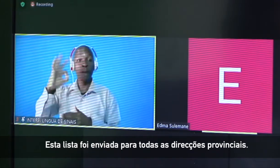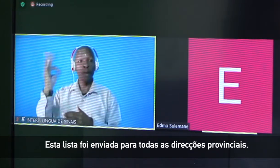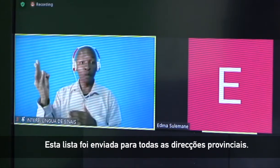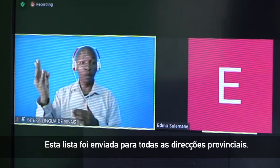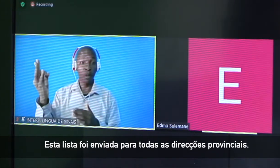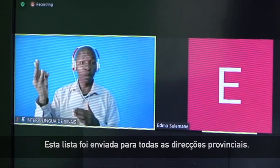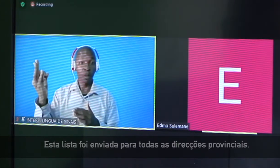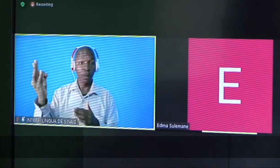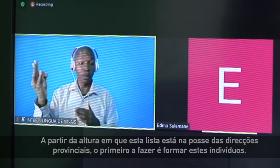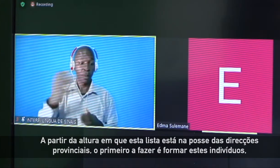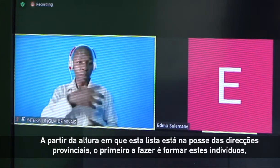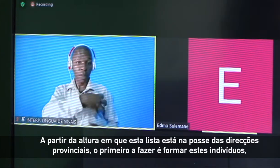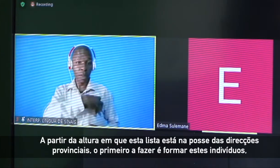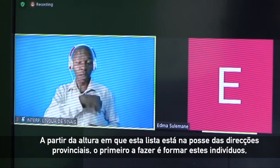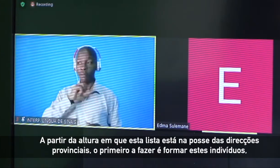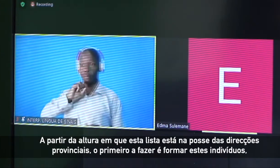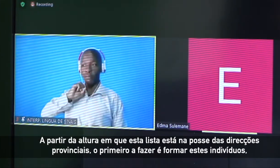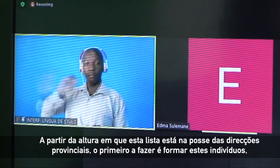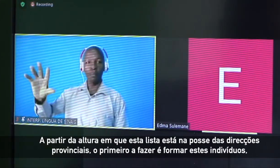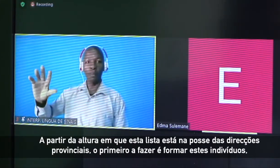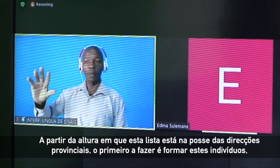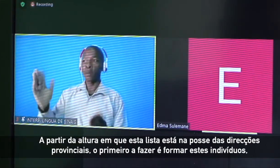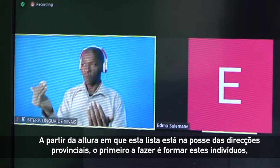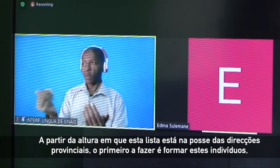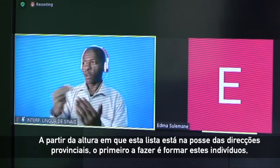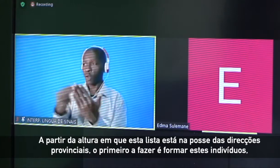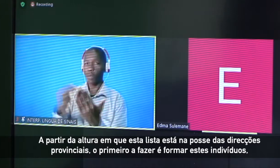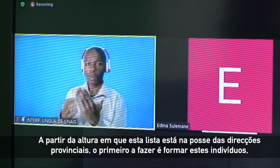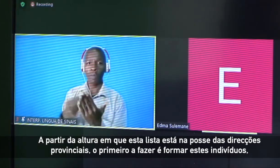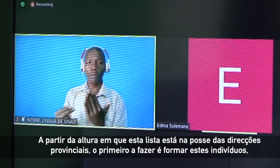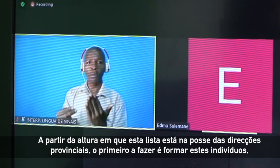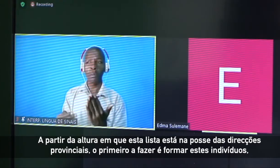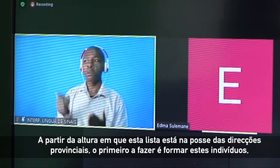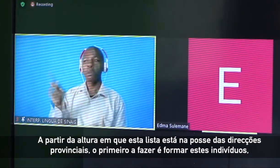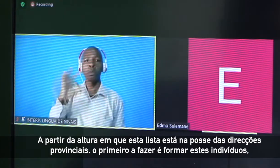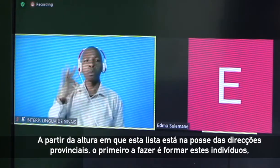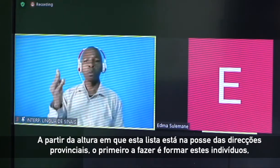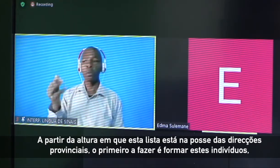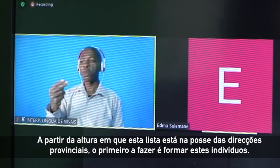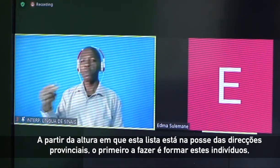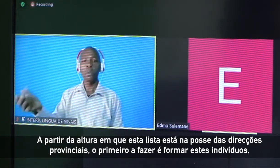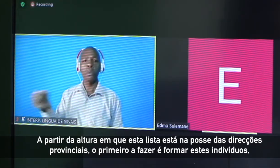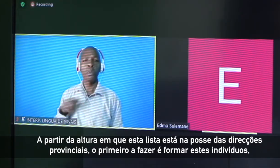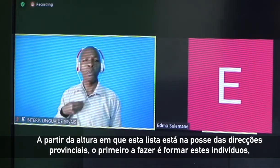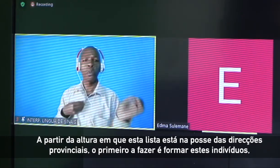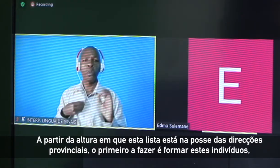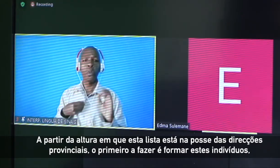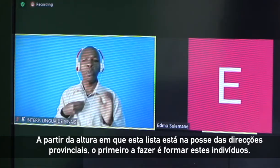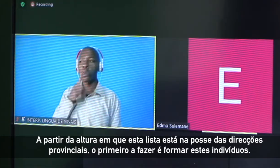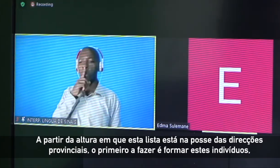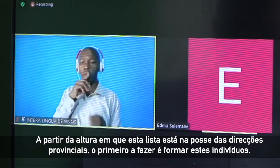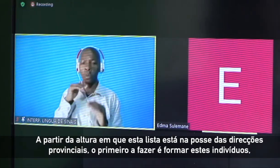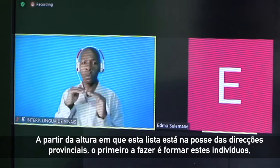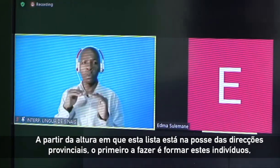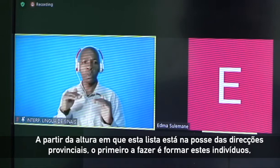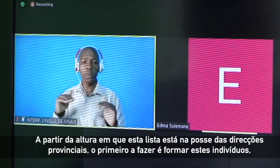direções provinciais. Então, a partir da altura em que esta lista está na posse das direções provinciais, o primeiro a